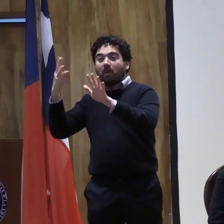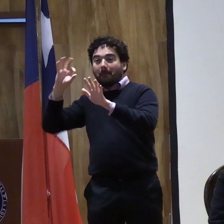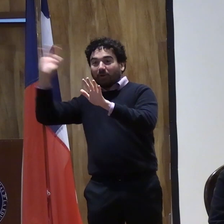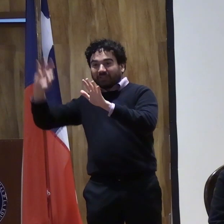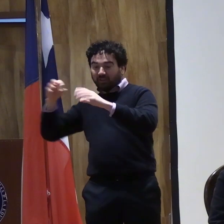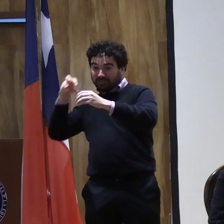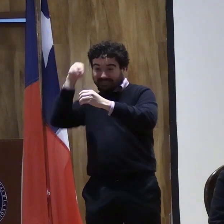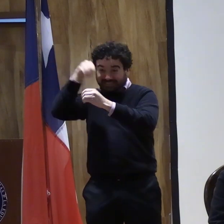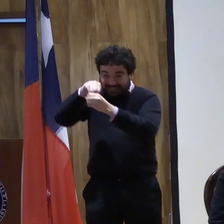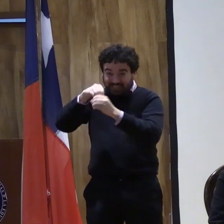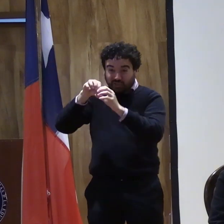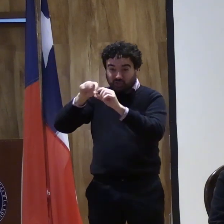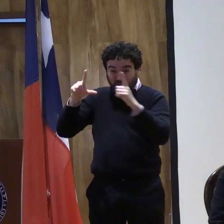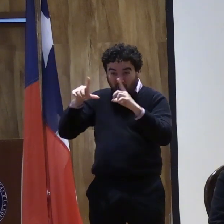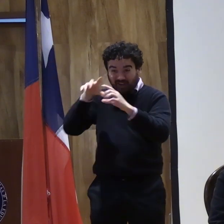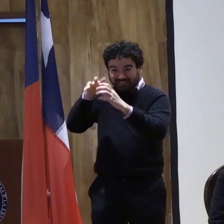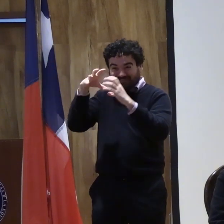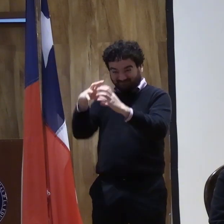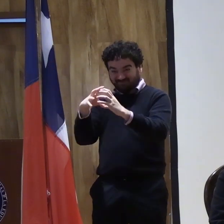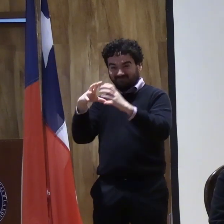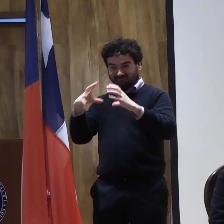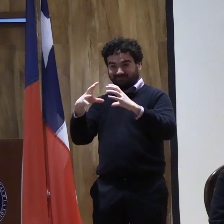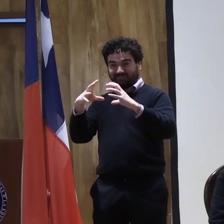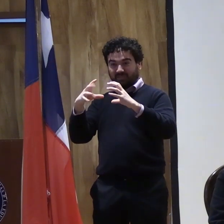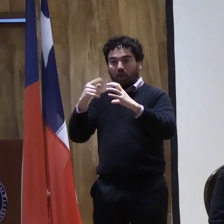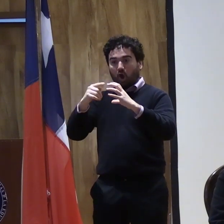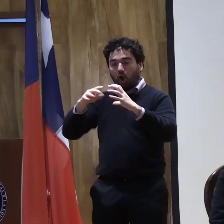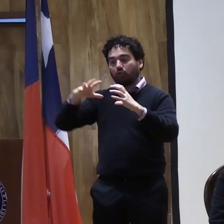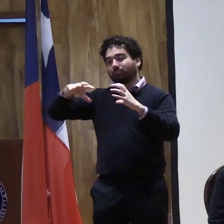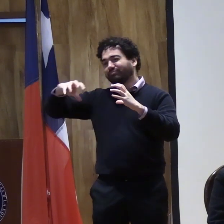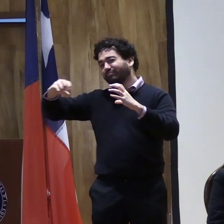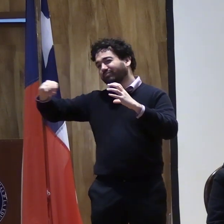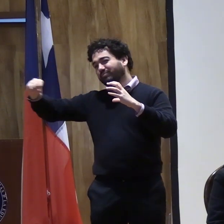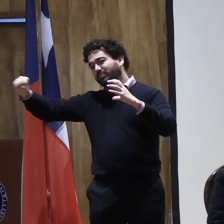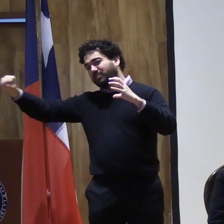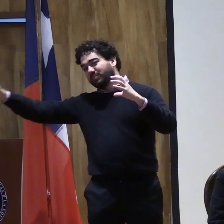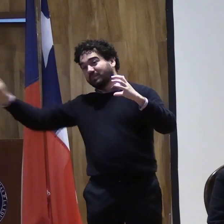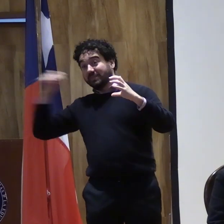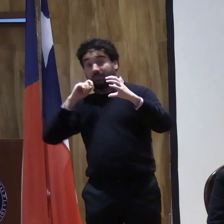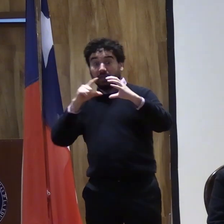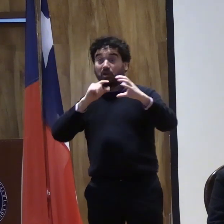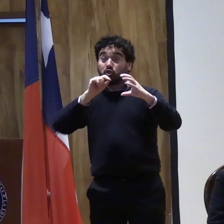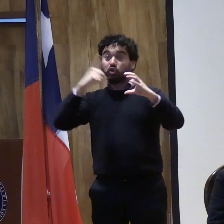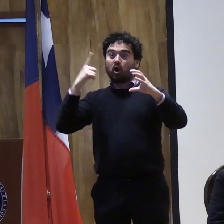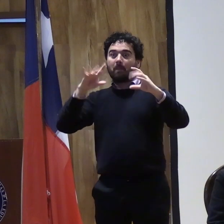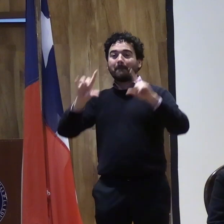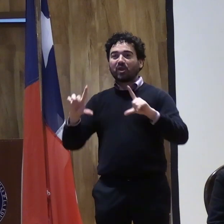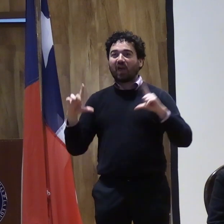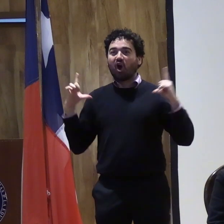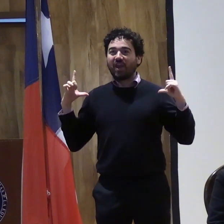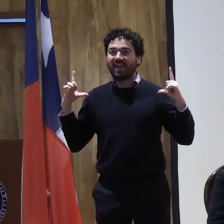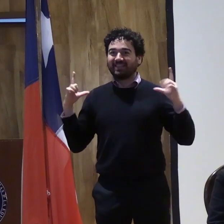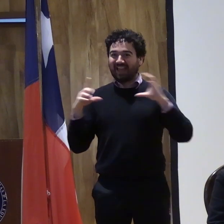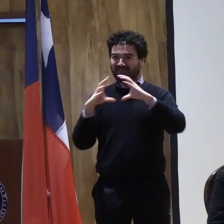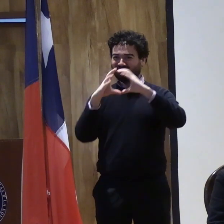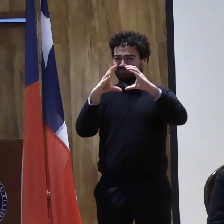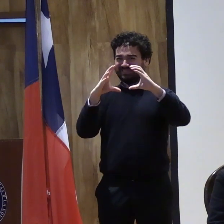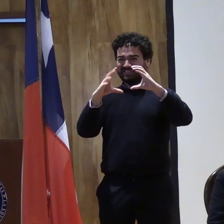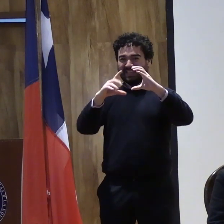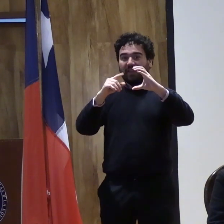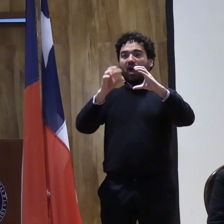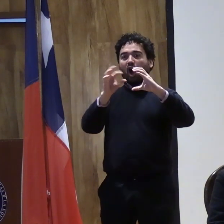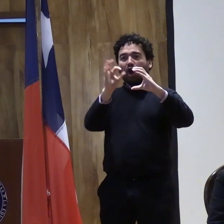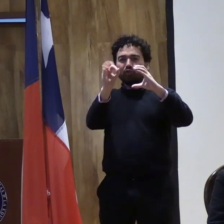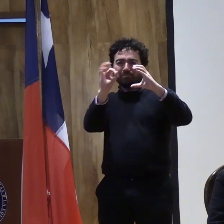Sol con algunos cachureos muy, muy pequeños, que son los 8 planetas principales. Y